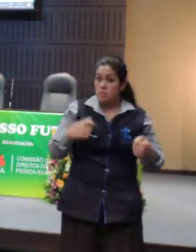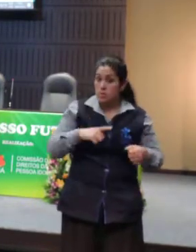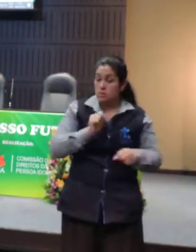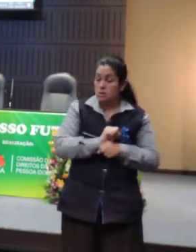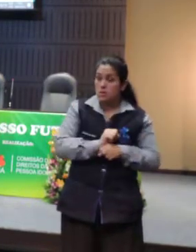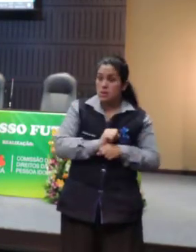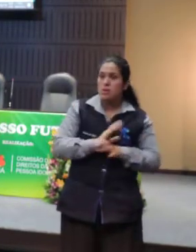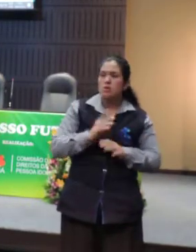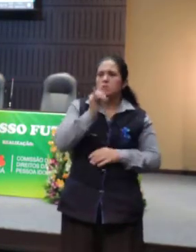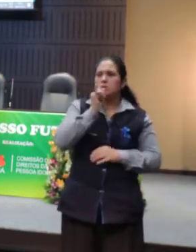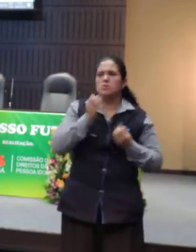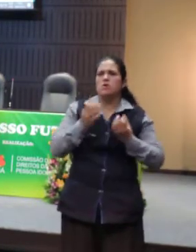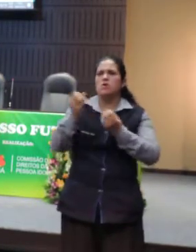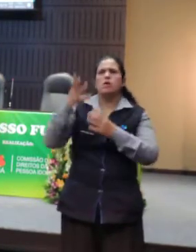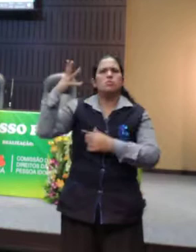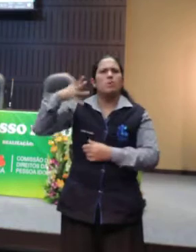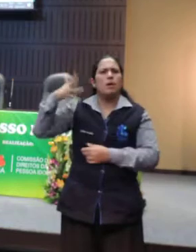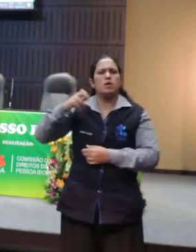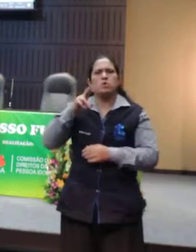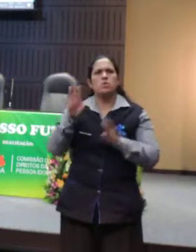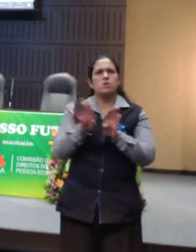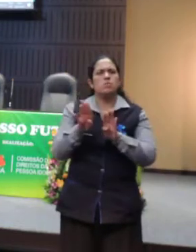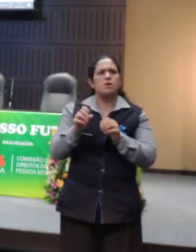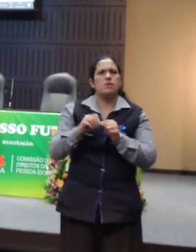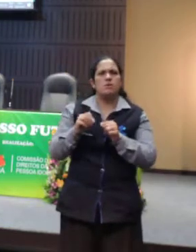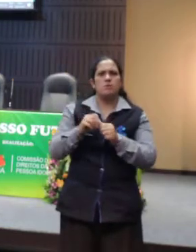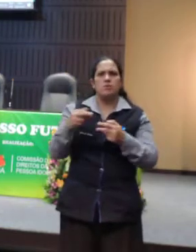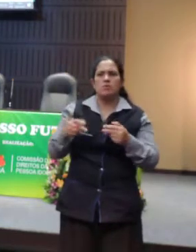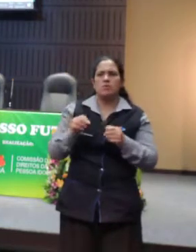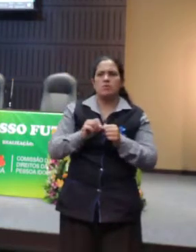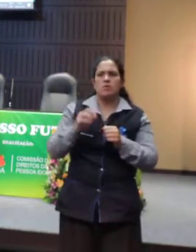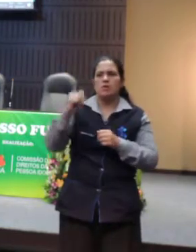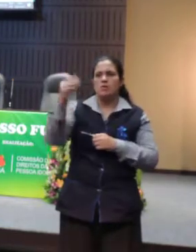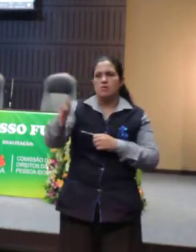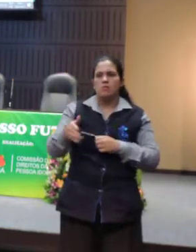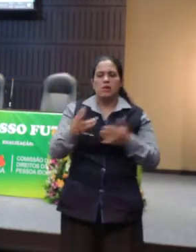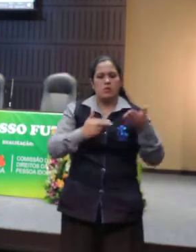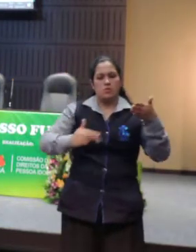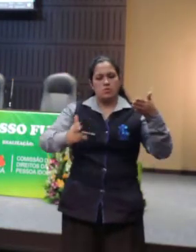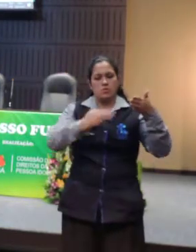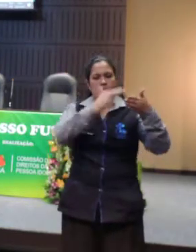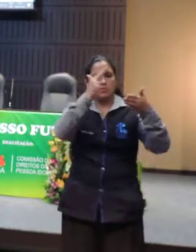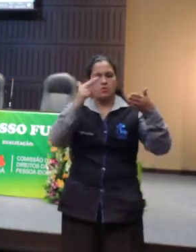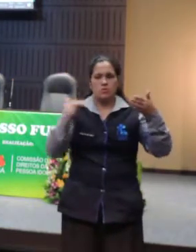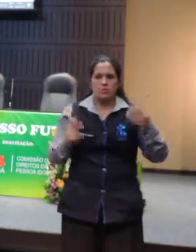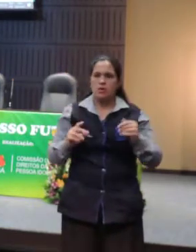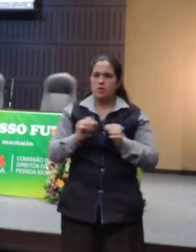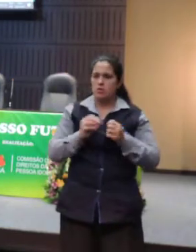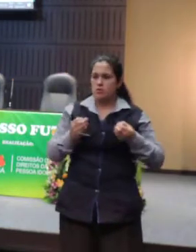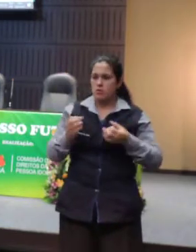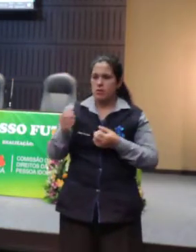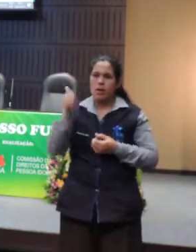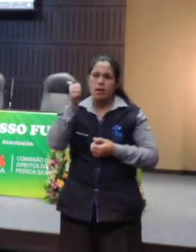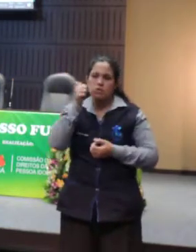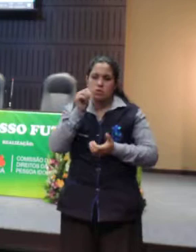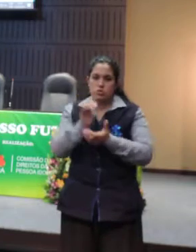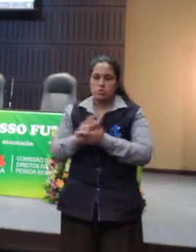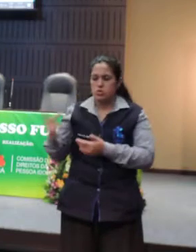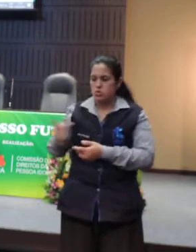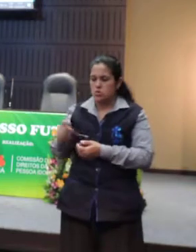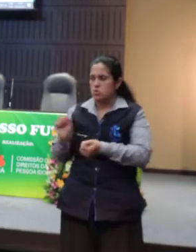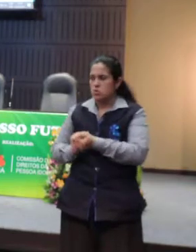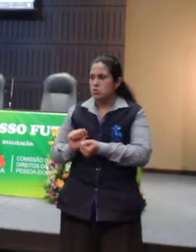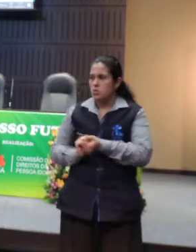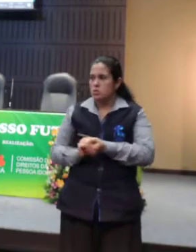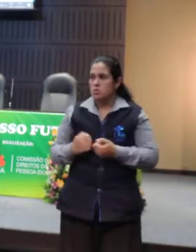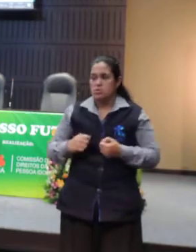quando viajo para dar palestra ou fazer, eu tenho eventos que eu faço fora de arte, Eu viajo com ela e eu vou assim, puxa, eu preciso faturar,